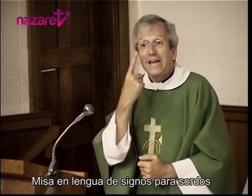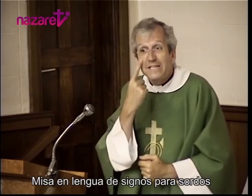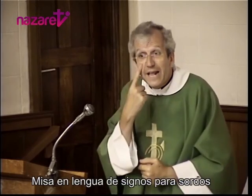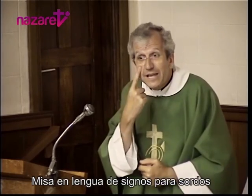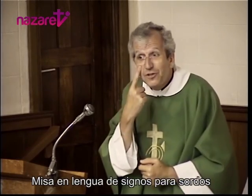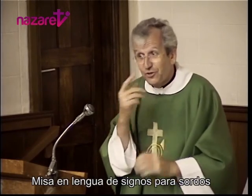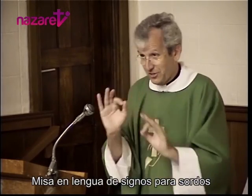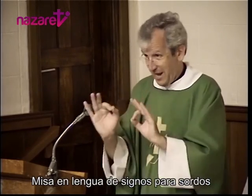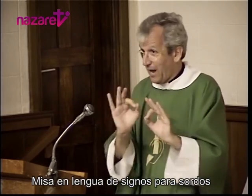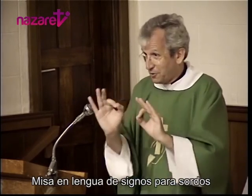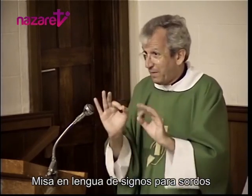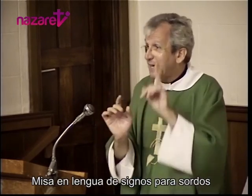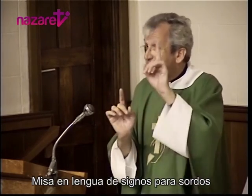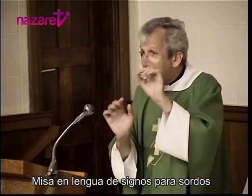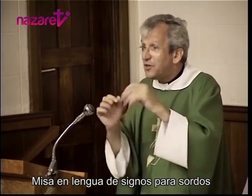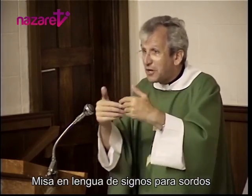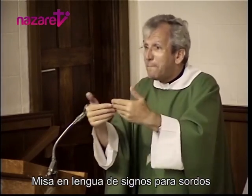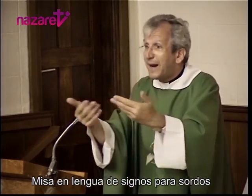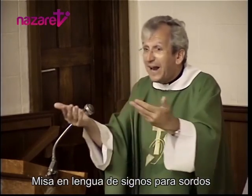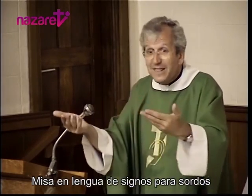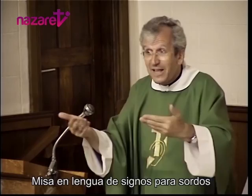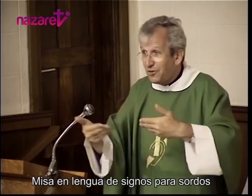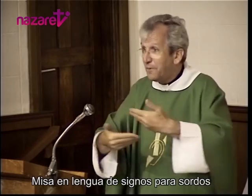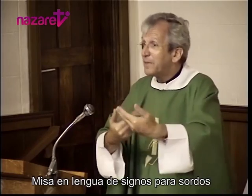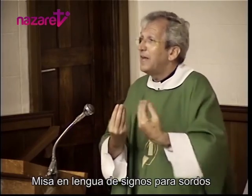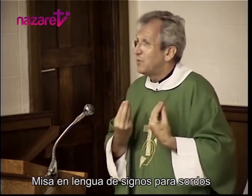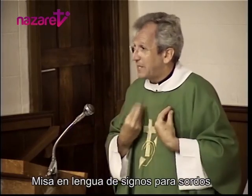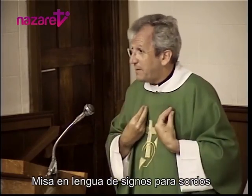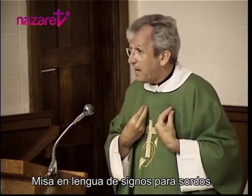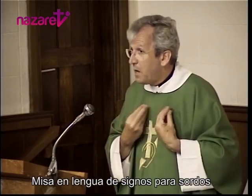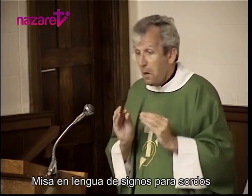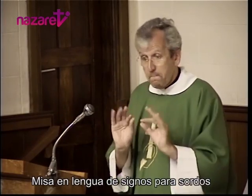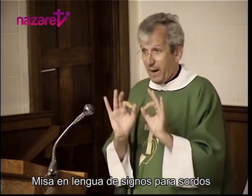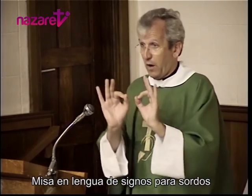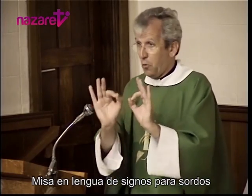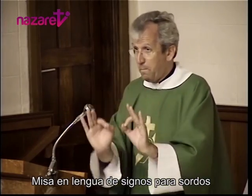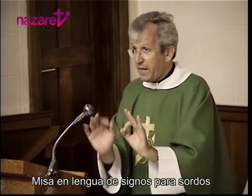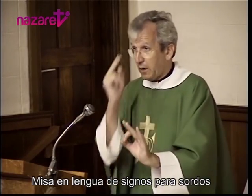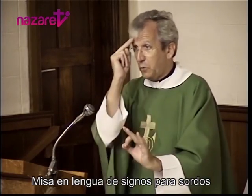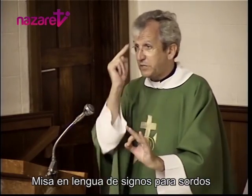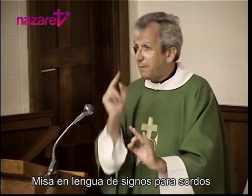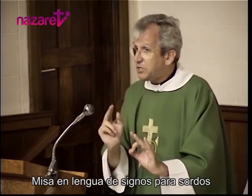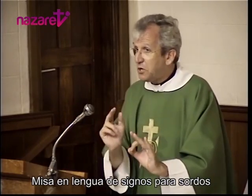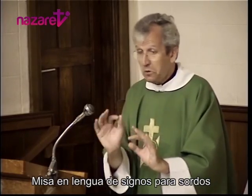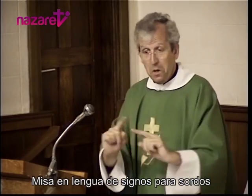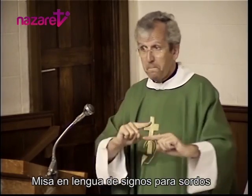Estar atentos a los planes que Dios va realizando en nuestra vida para cumplir nuestra misión, para